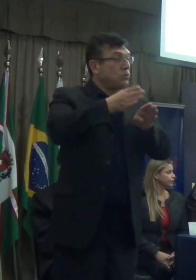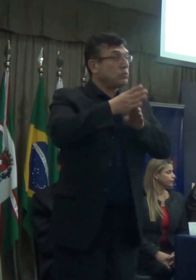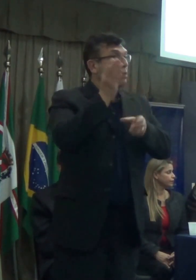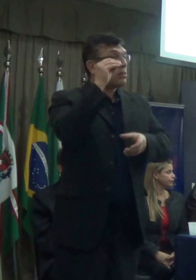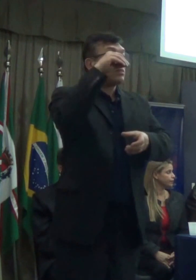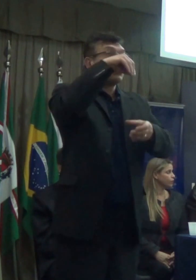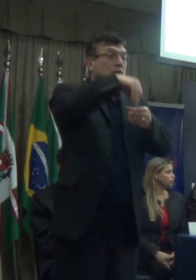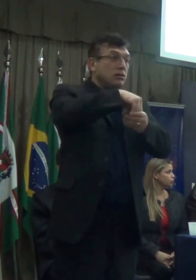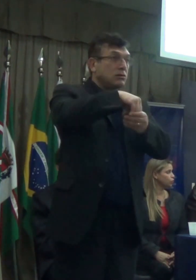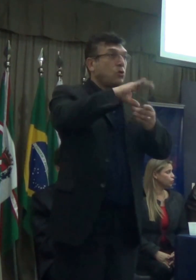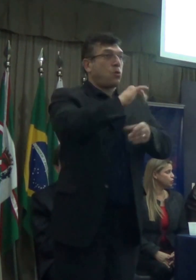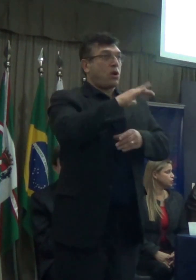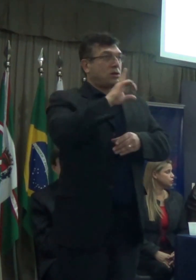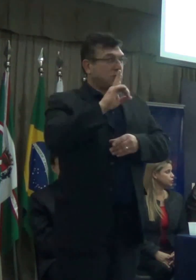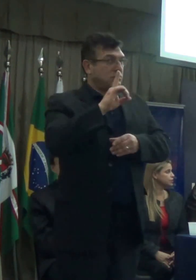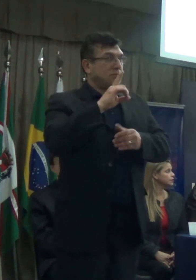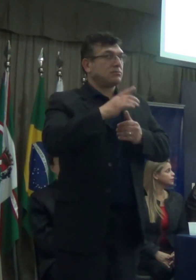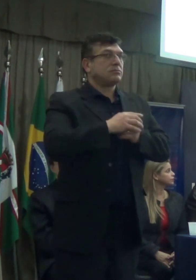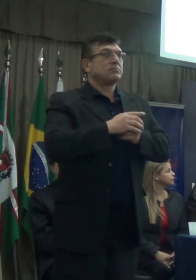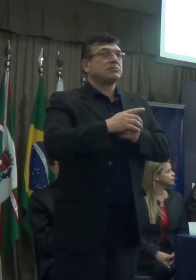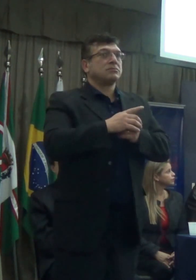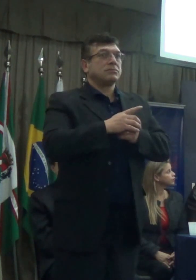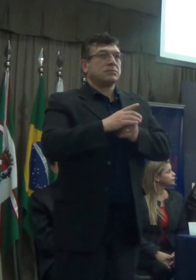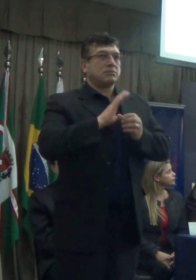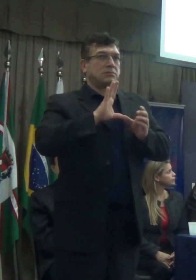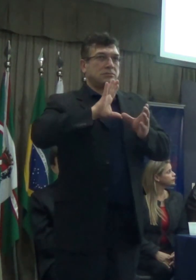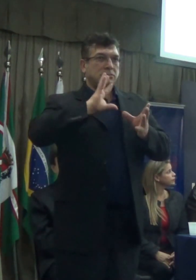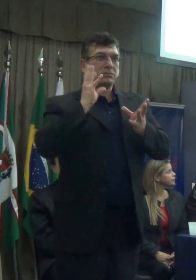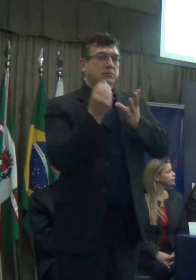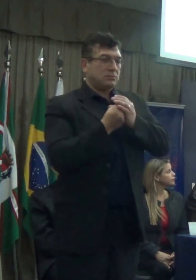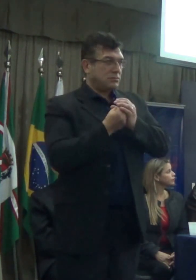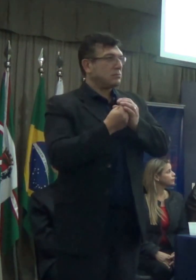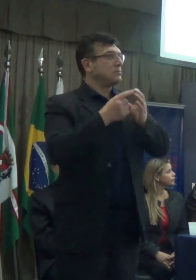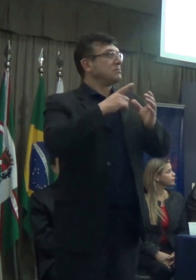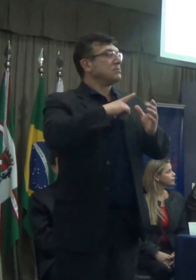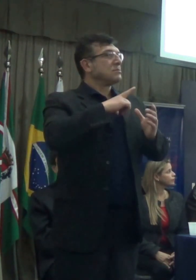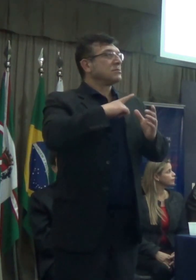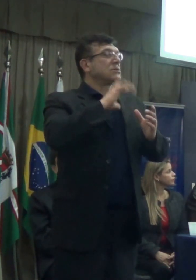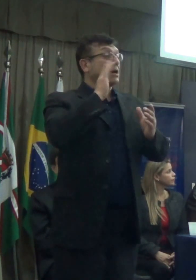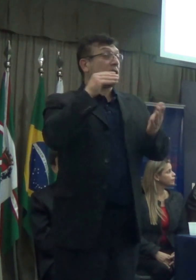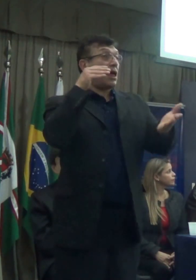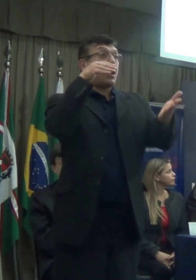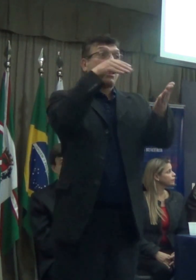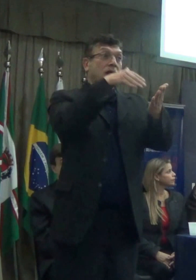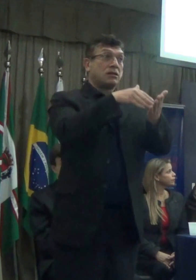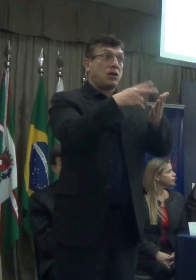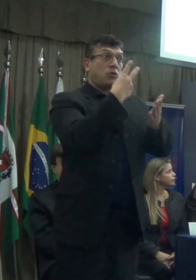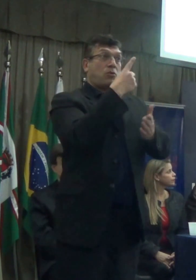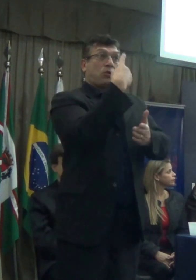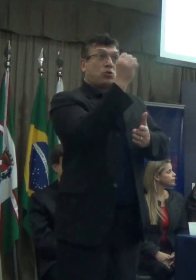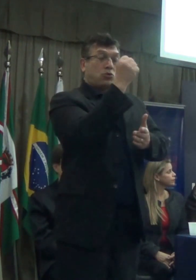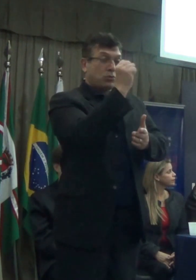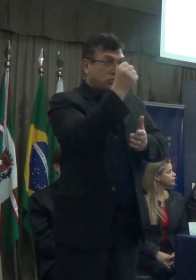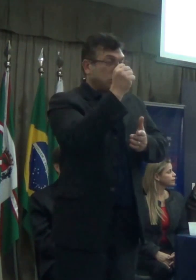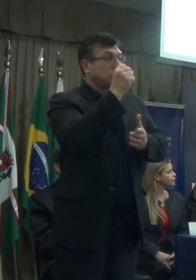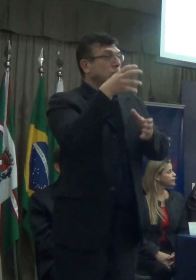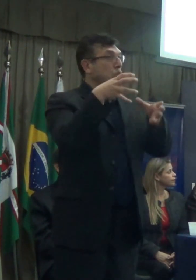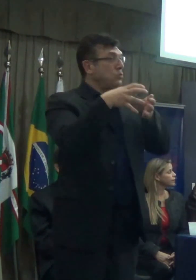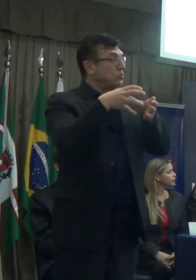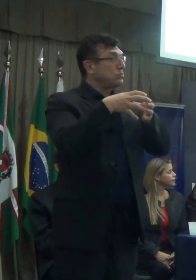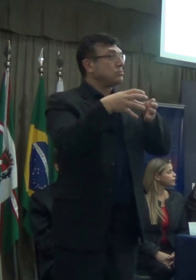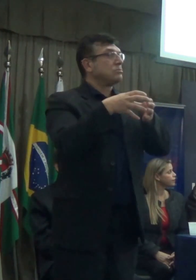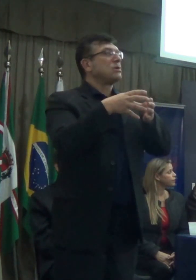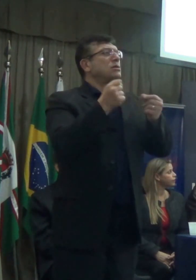dentro do cueca Nossa gestão de dois anos né então nós vamos até 2018 Ok então